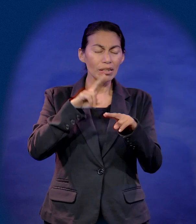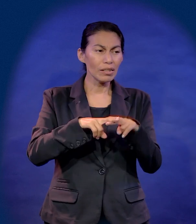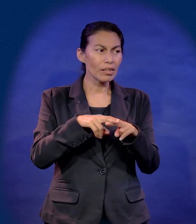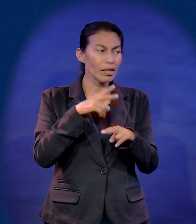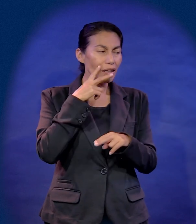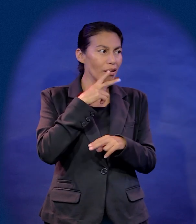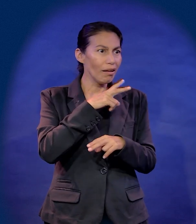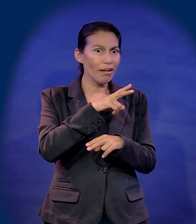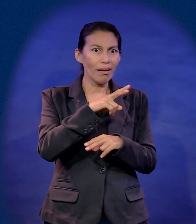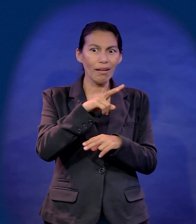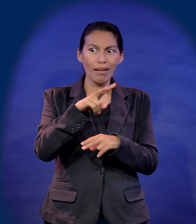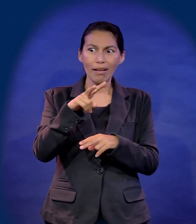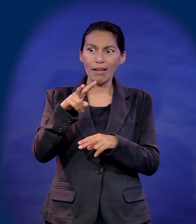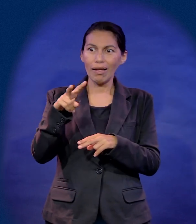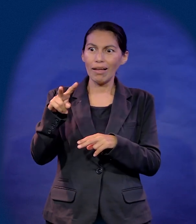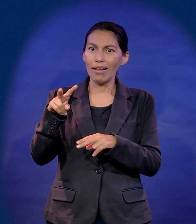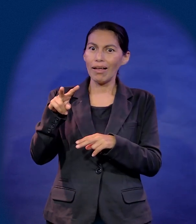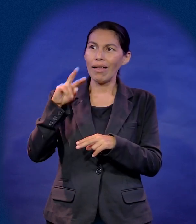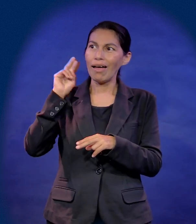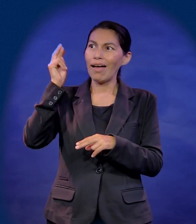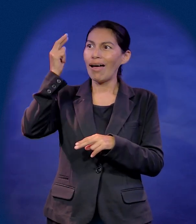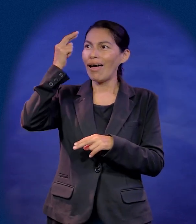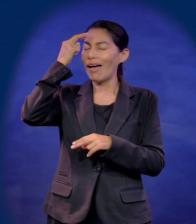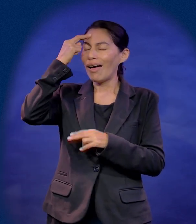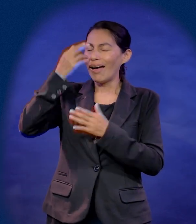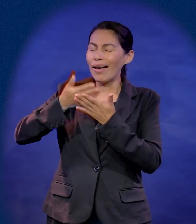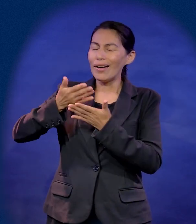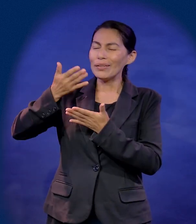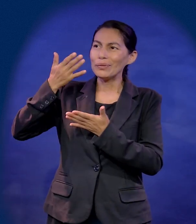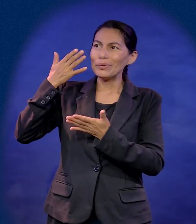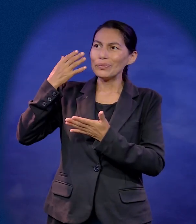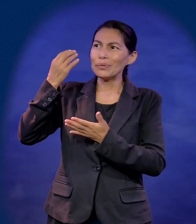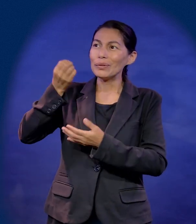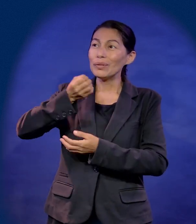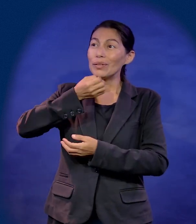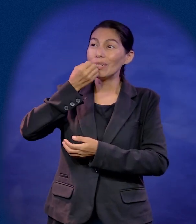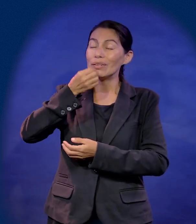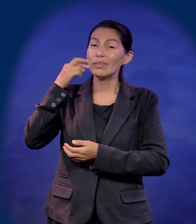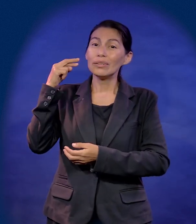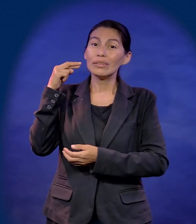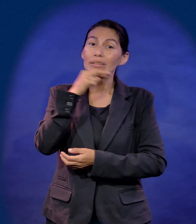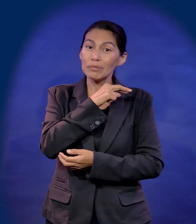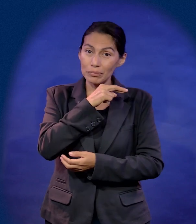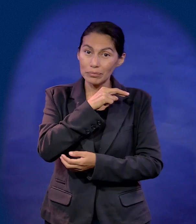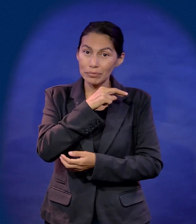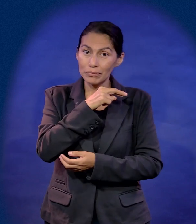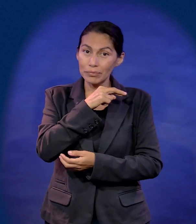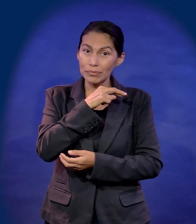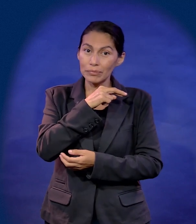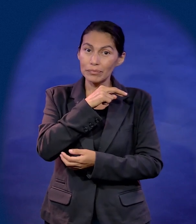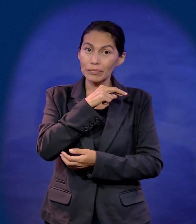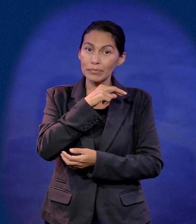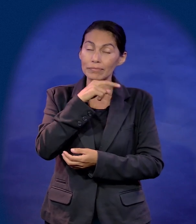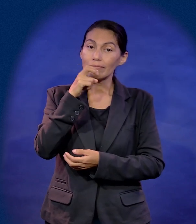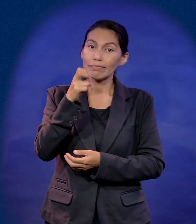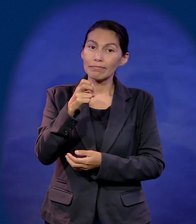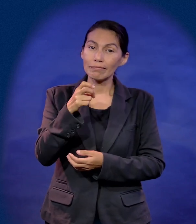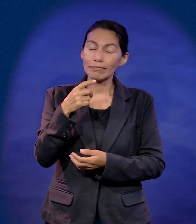yo lo había soñado. Cuando estaba ahí sentado viendo todo, yo me acordé de esa oración